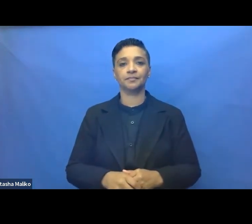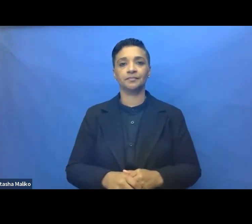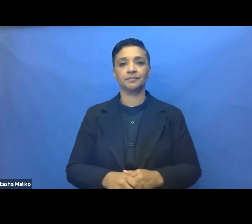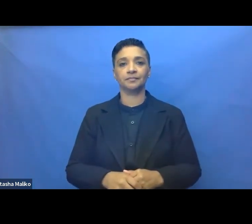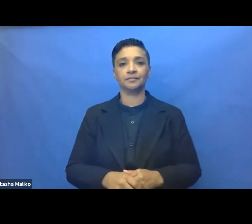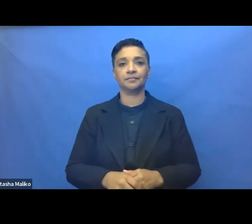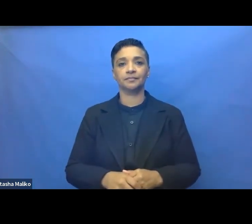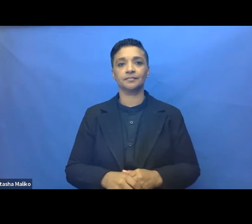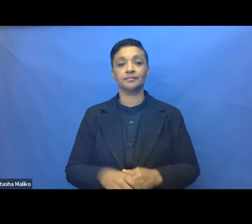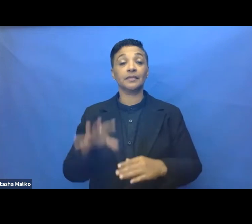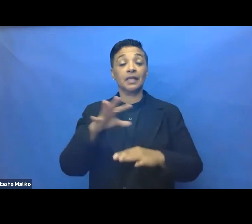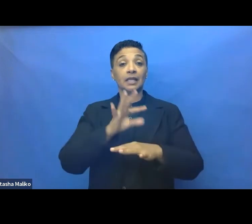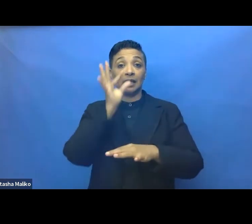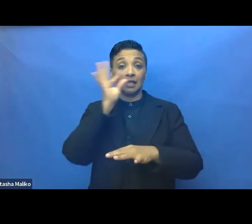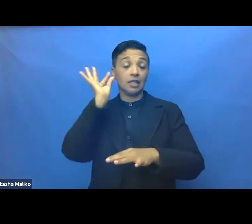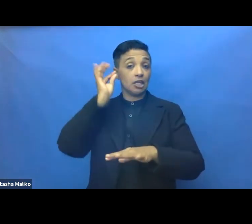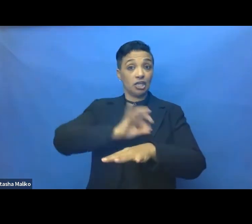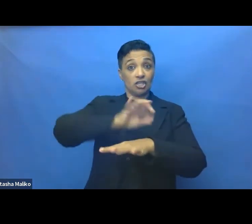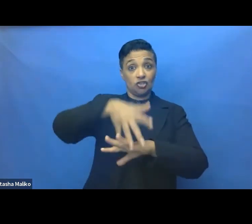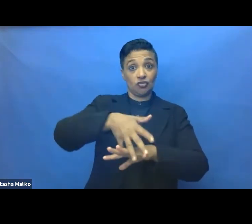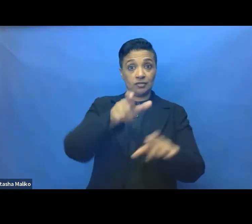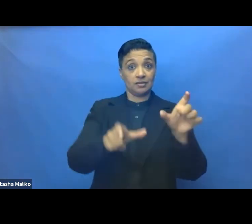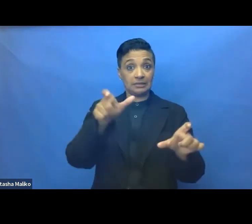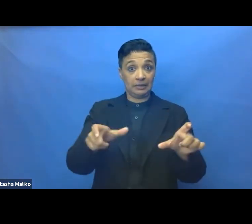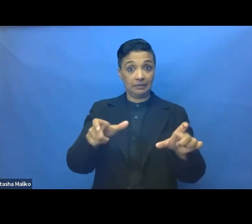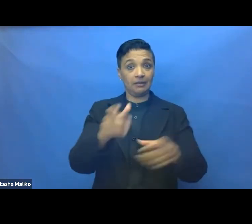décision. Les personnes